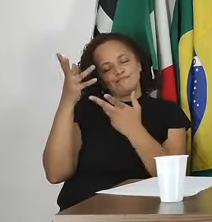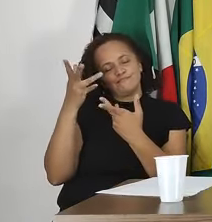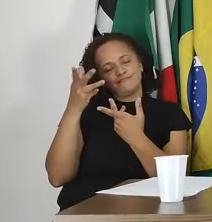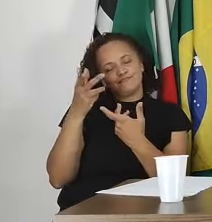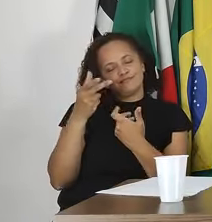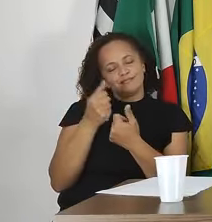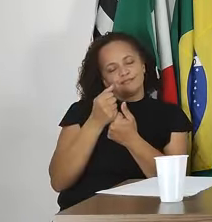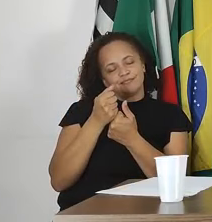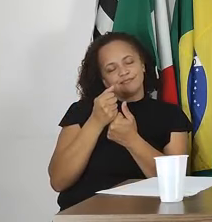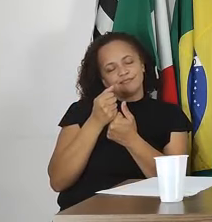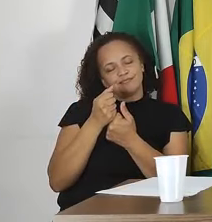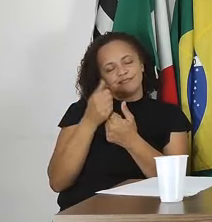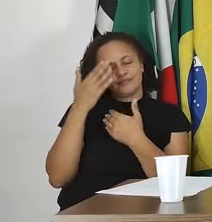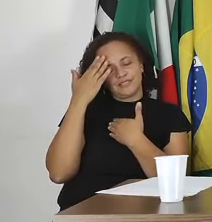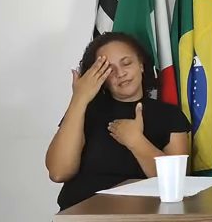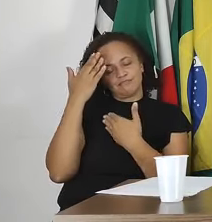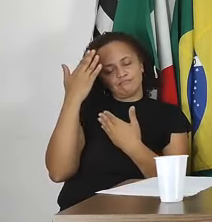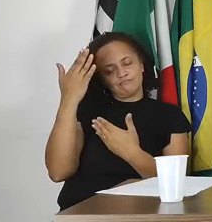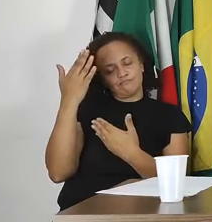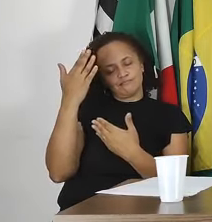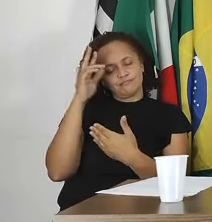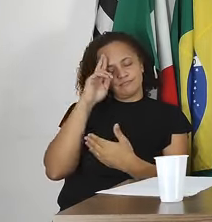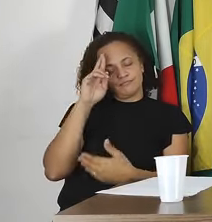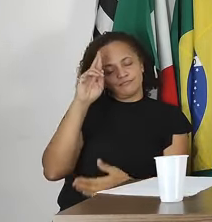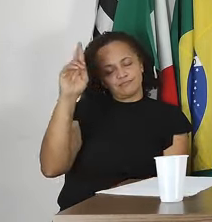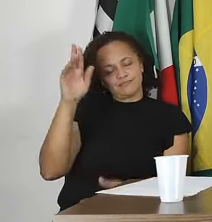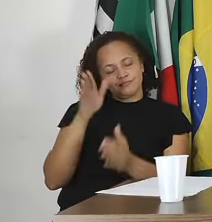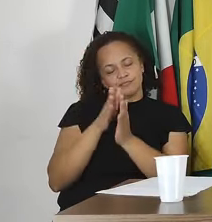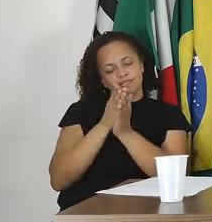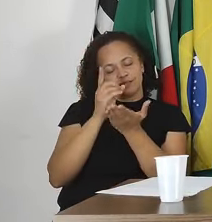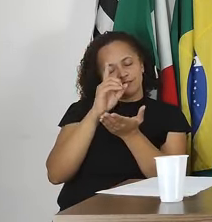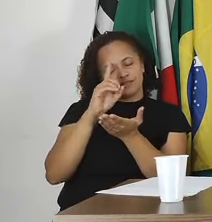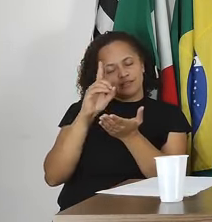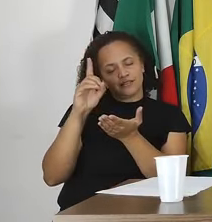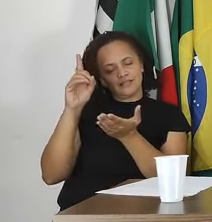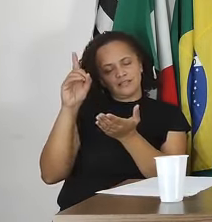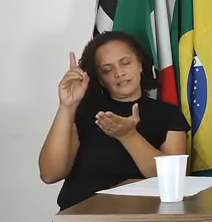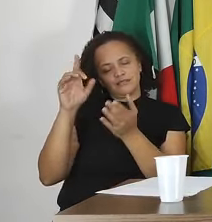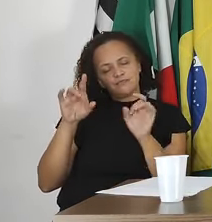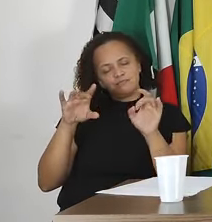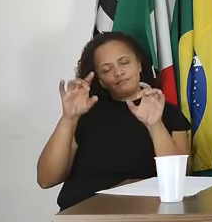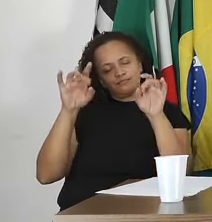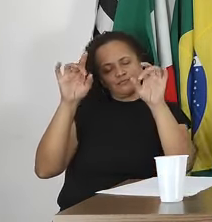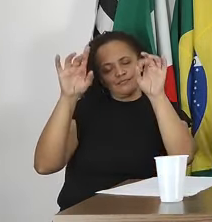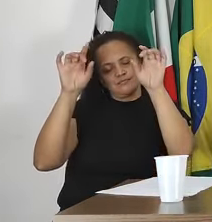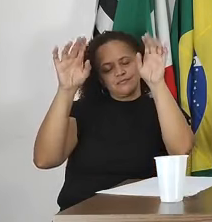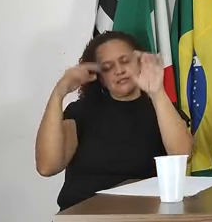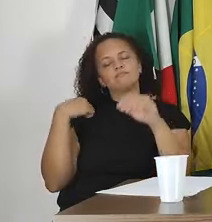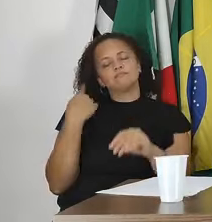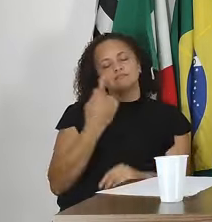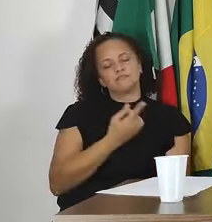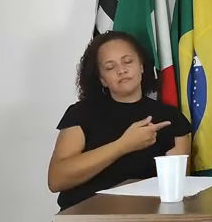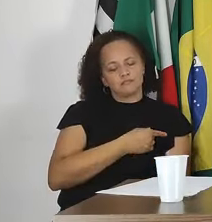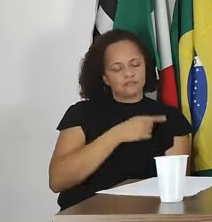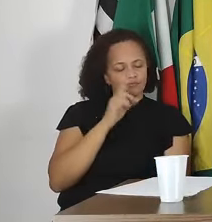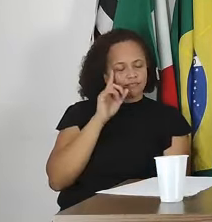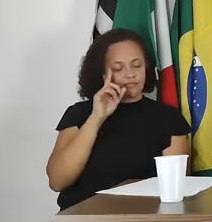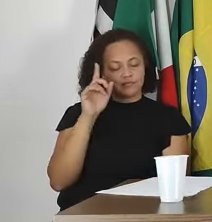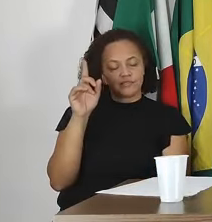presença, Senhor, para te agradecer, Senhor, por essa palavra tão preciosa para os nossos dias,